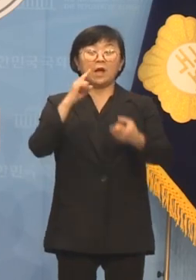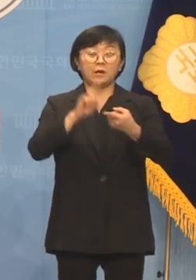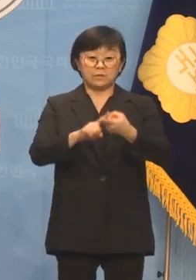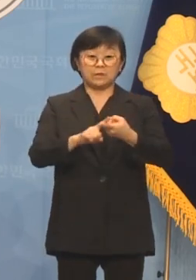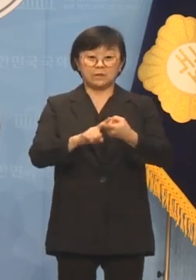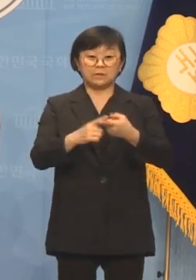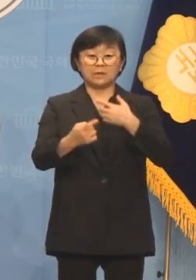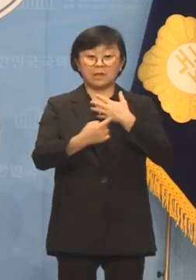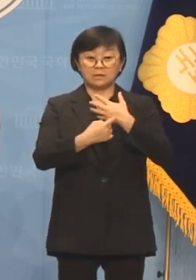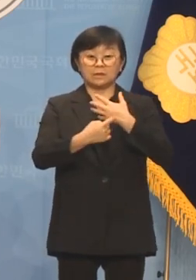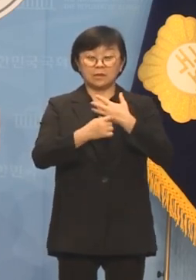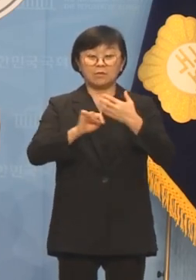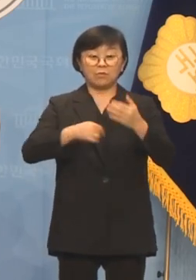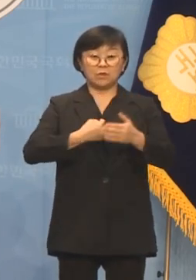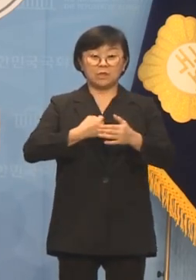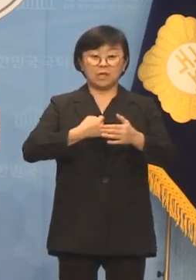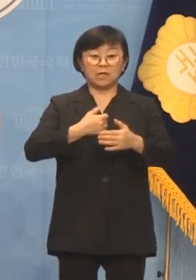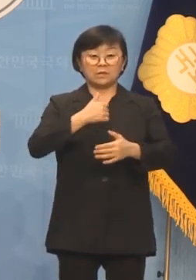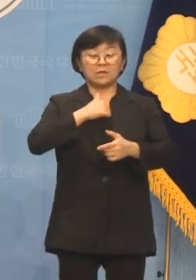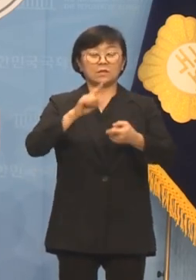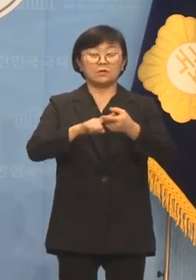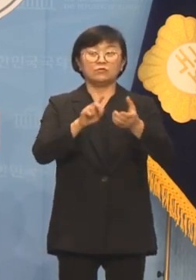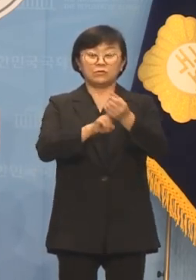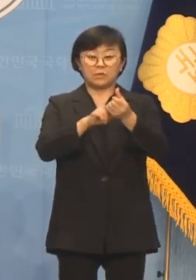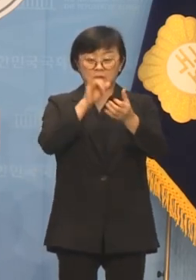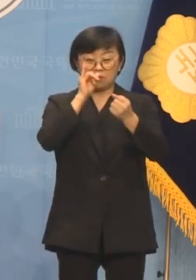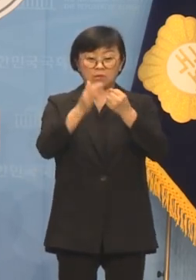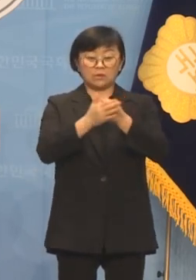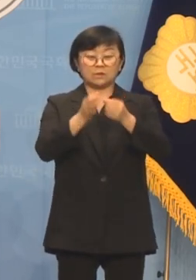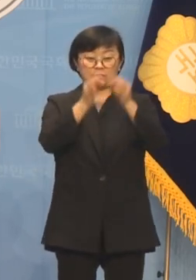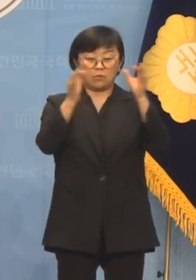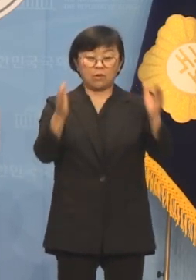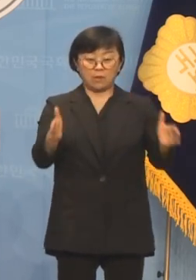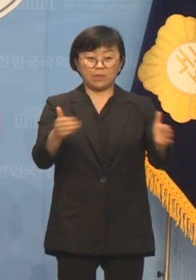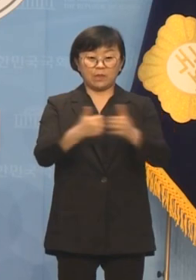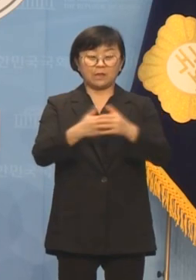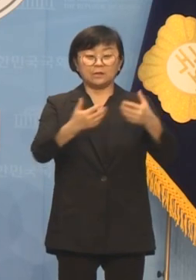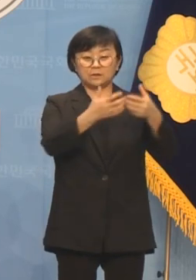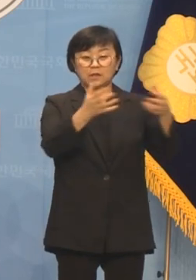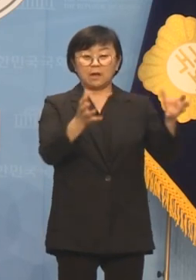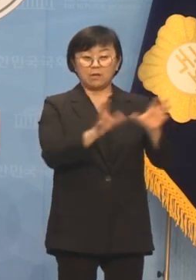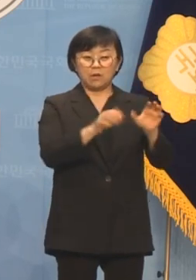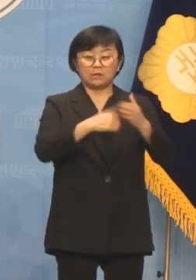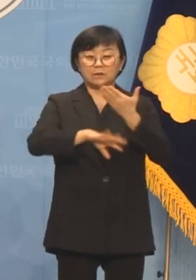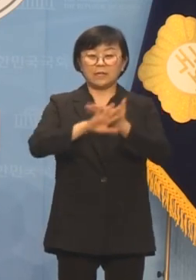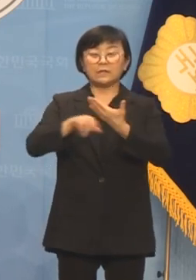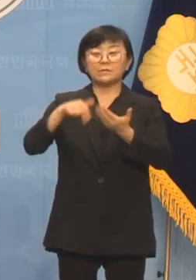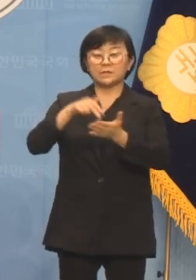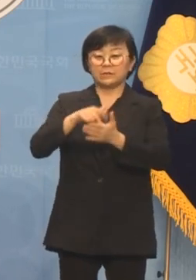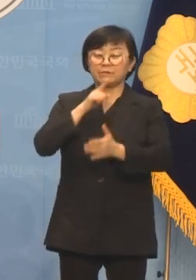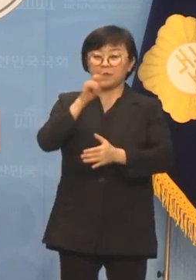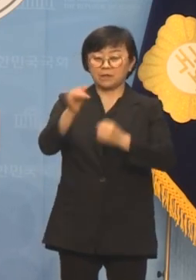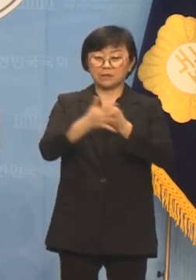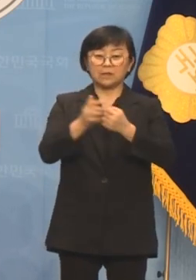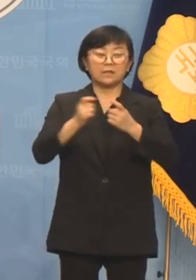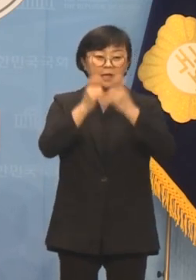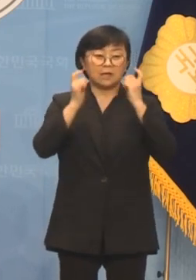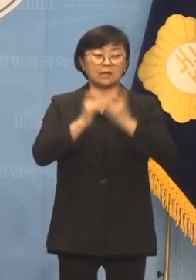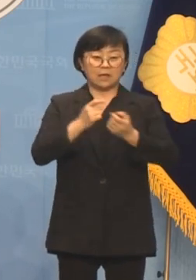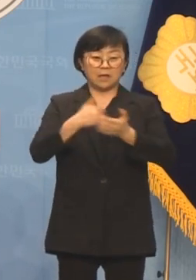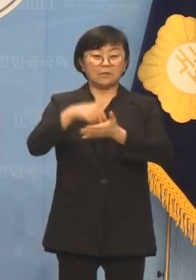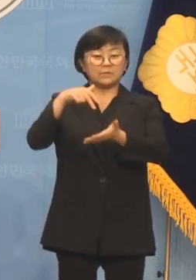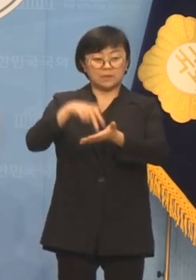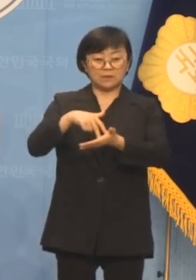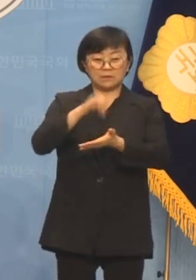가장해 본인의 정체성을 숨긴 채 그간 당과 다른 목소리를 내면서 개인의